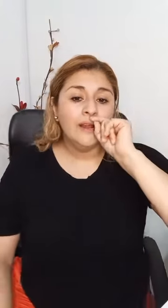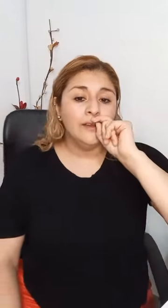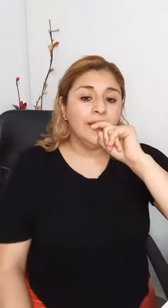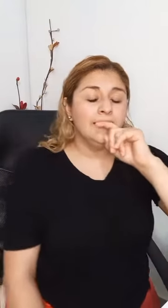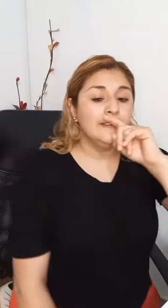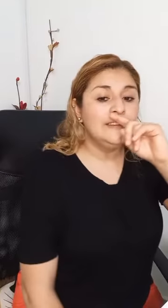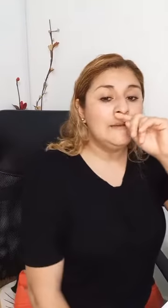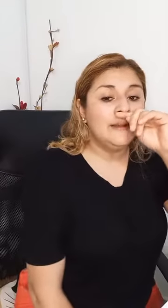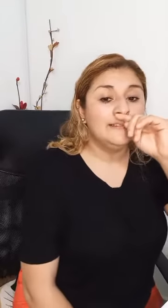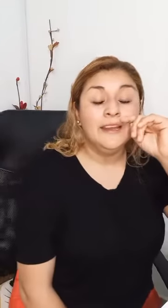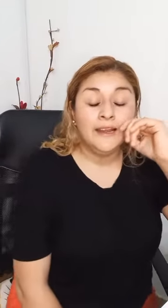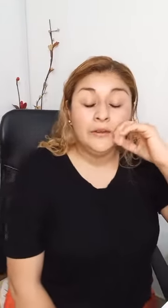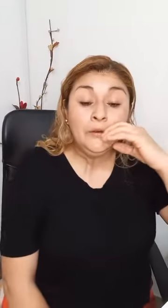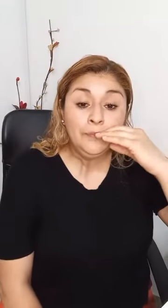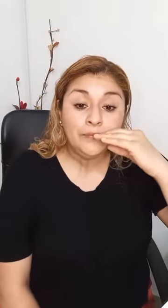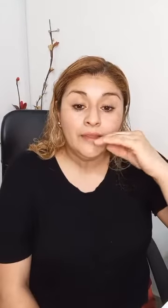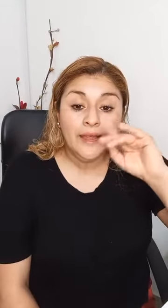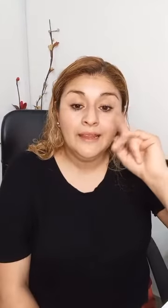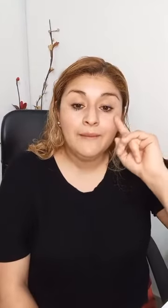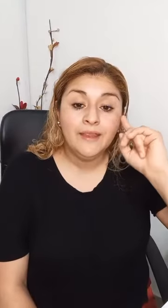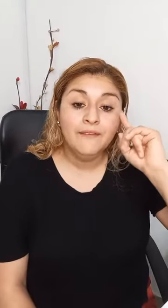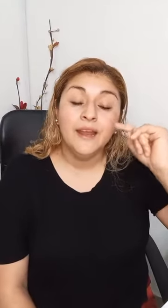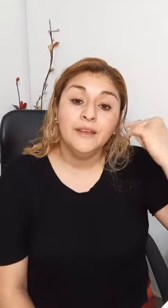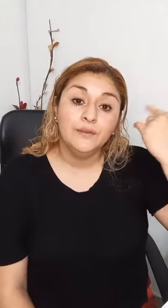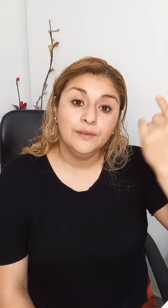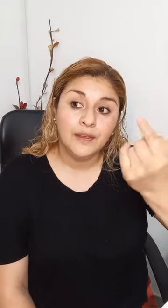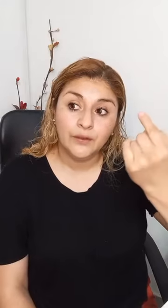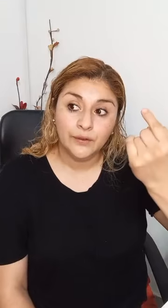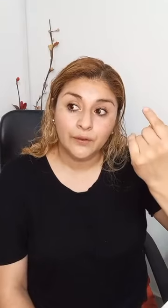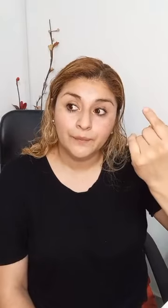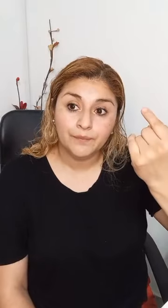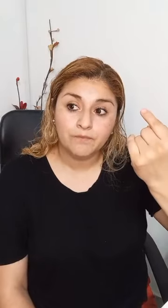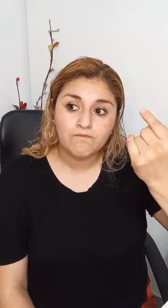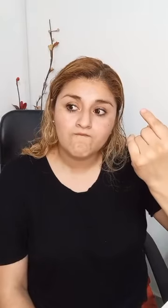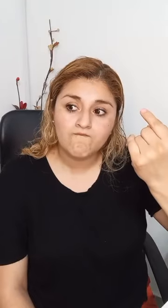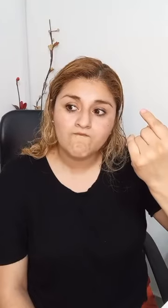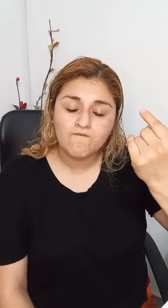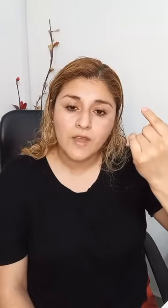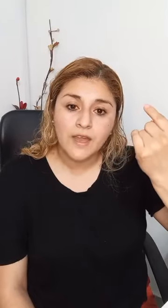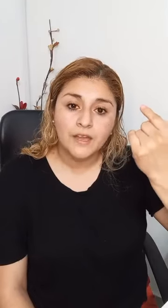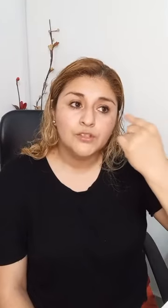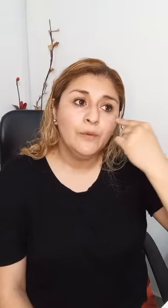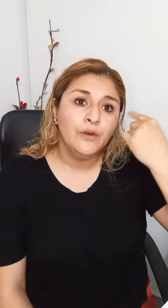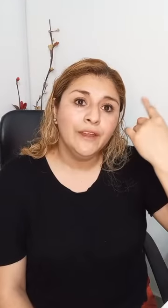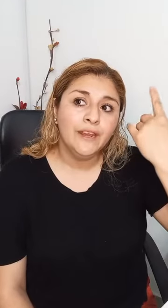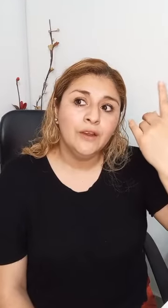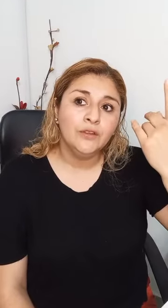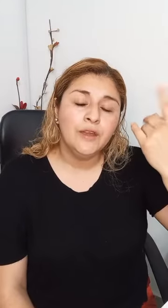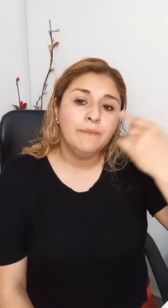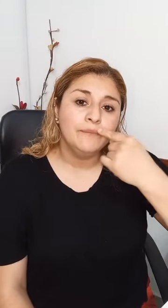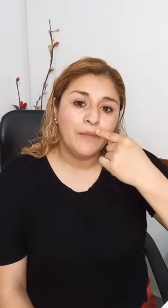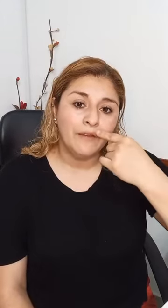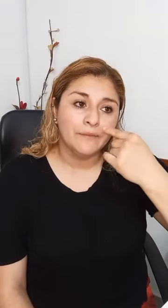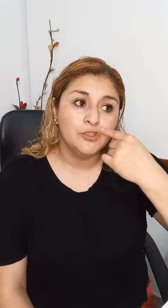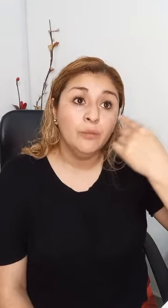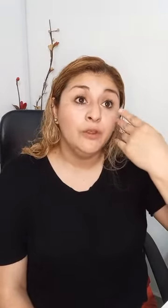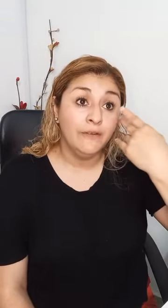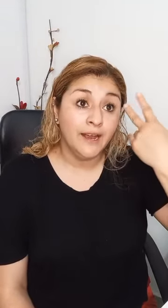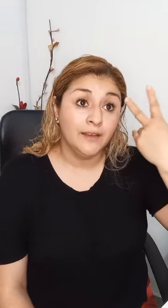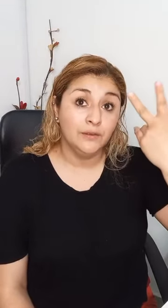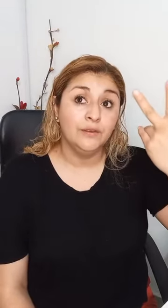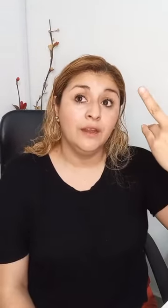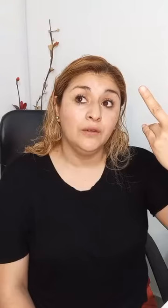un poco acá a lo que decía Marcela, ¿no? El tema de ver a Jesús en el otro. Yo puedo ver en el otro, a ver,